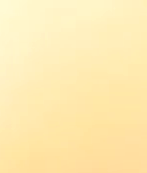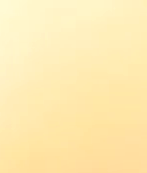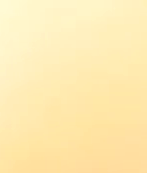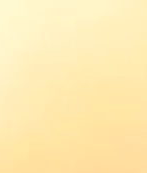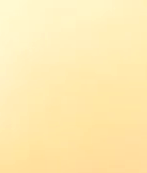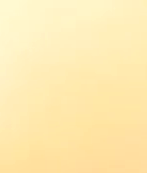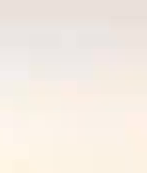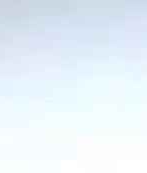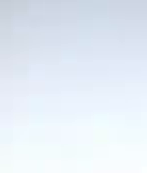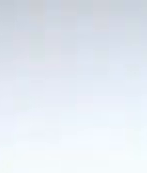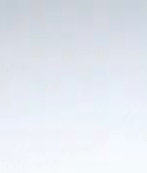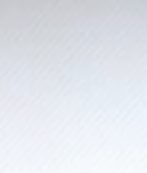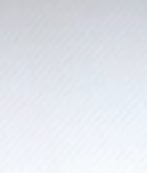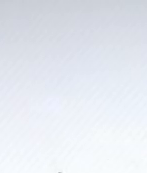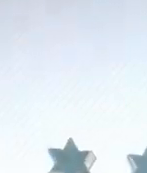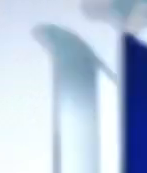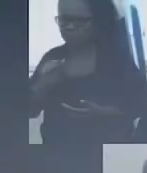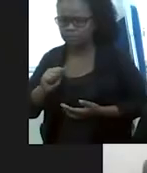Júlio Wilson.